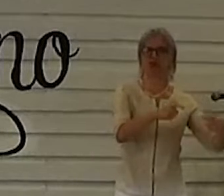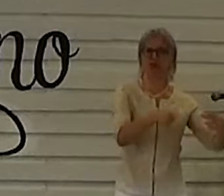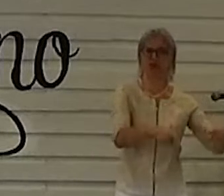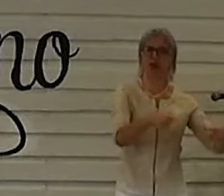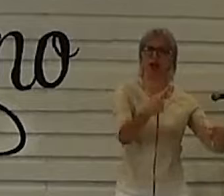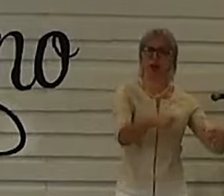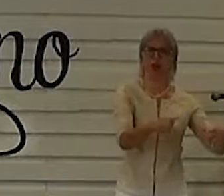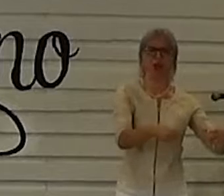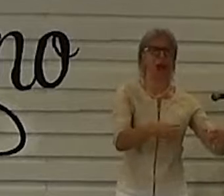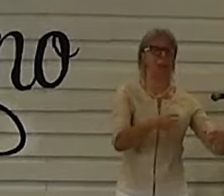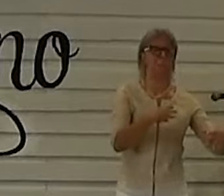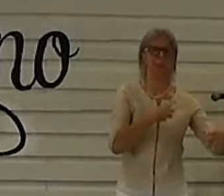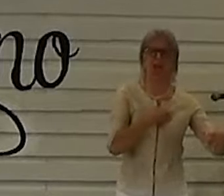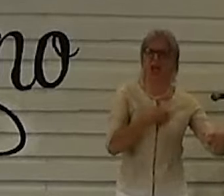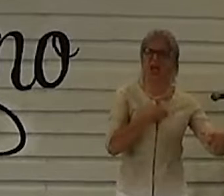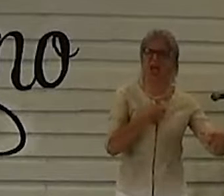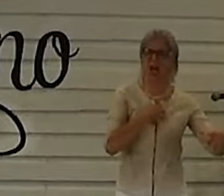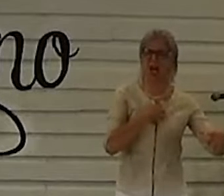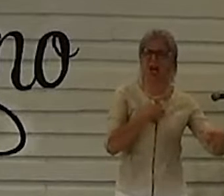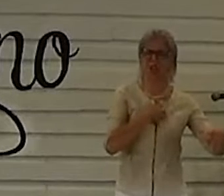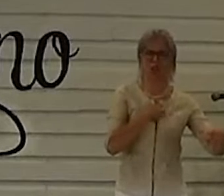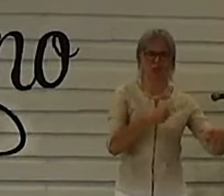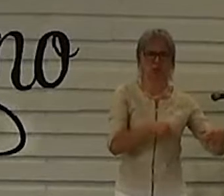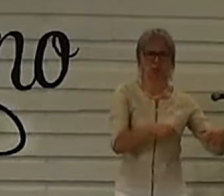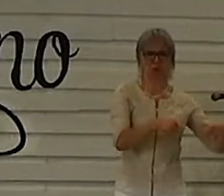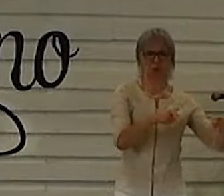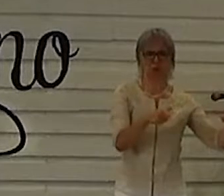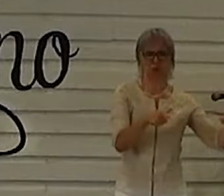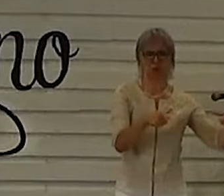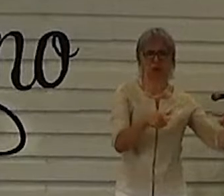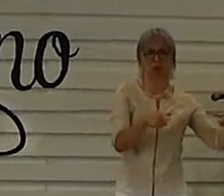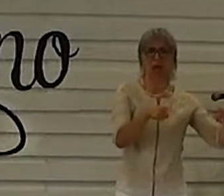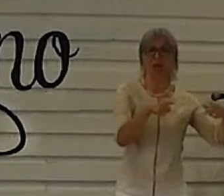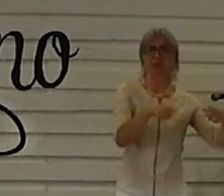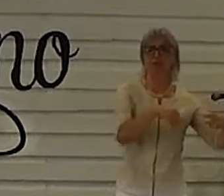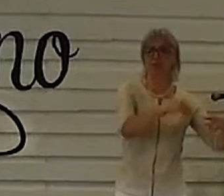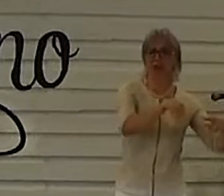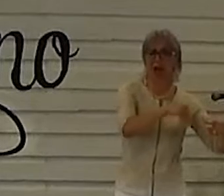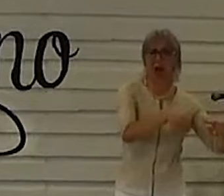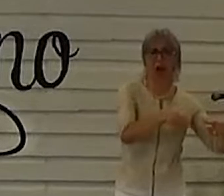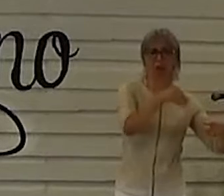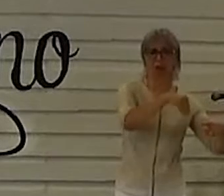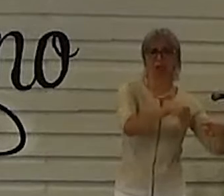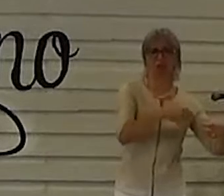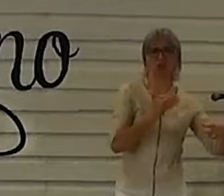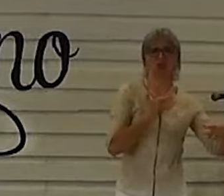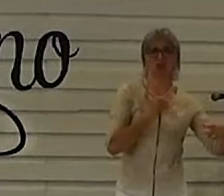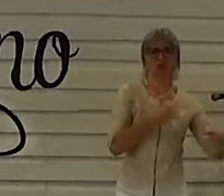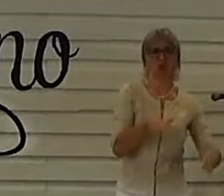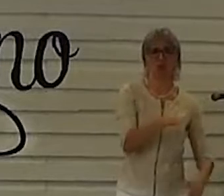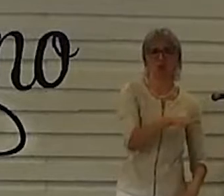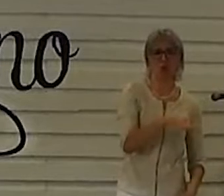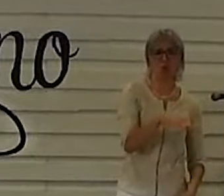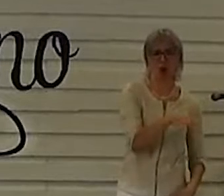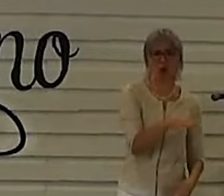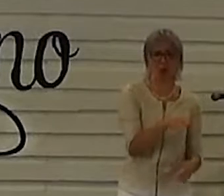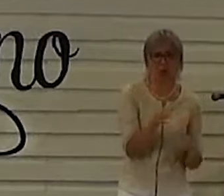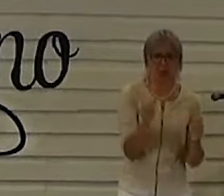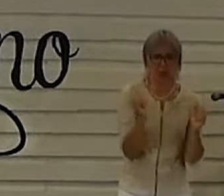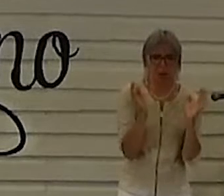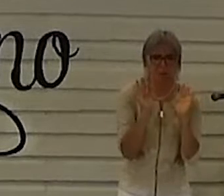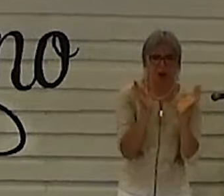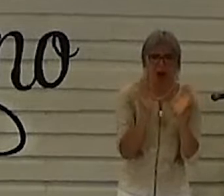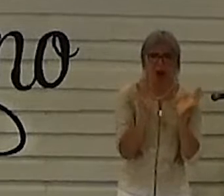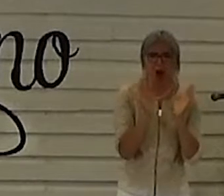ci sono certi posti, certi luoghi, che fa paura entrarci, fa paura andare, ma ci sono dei giovani spinti